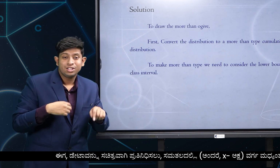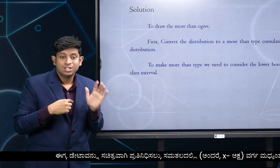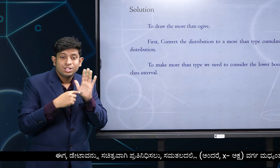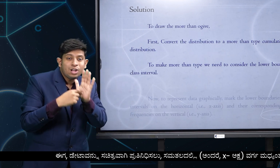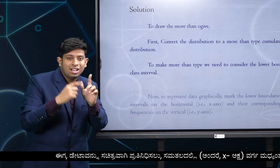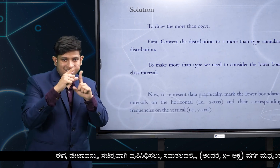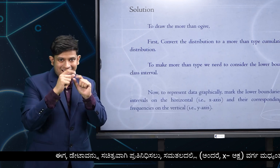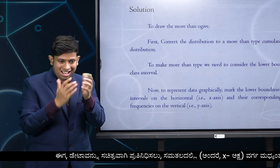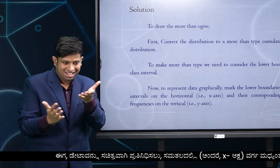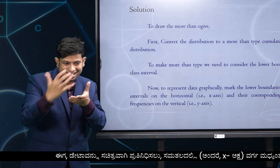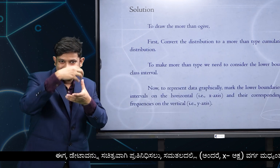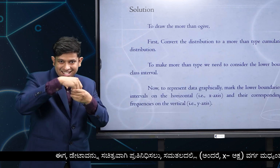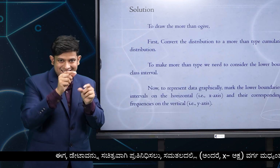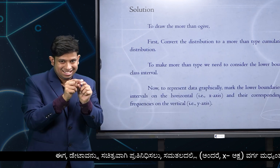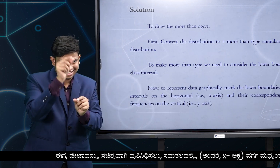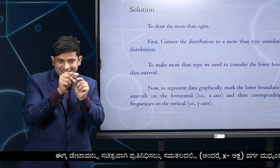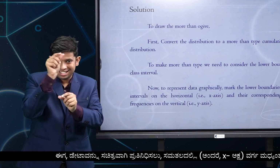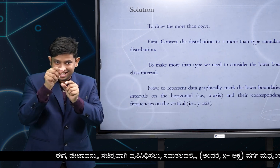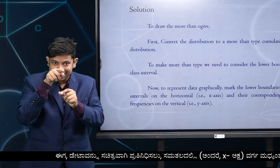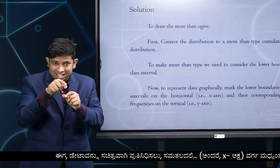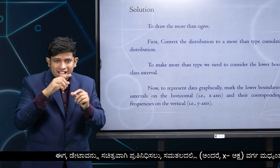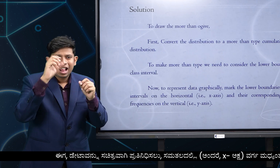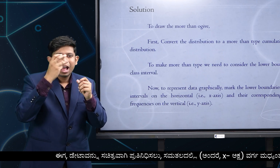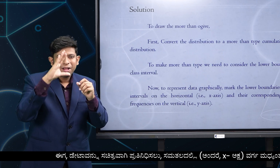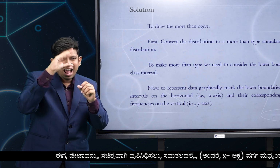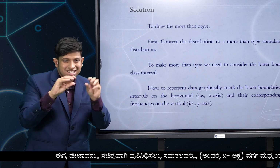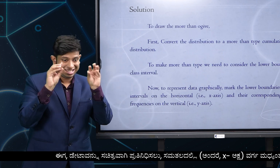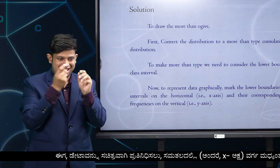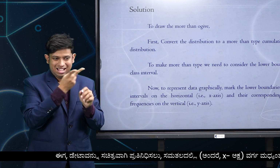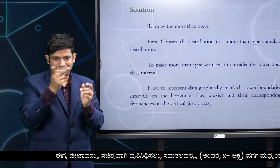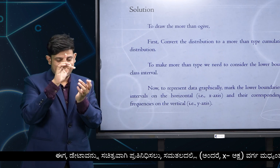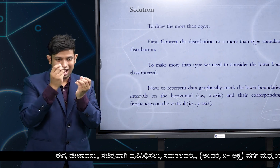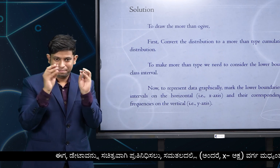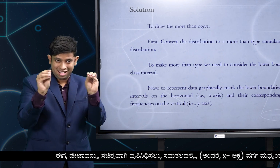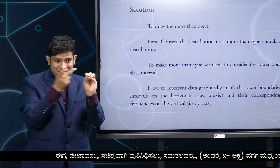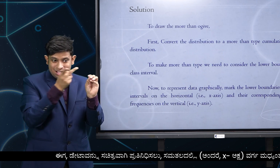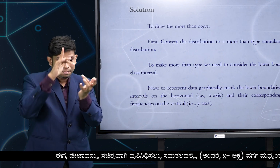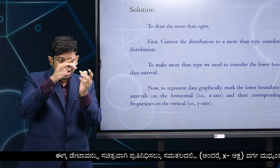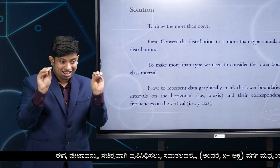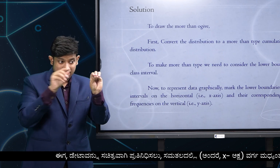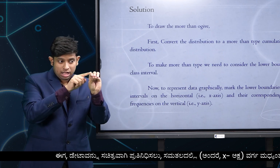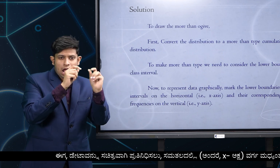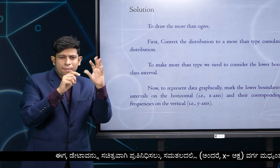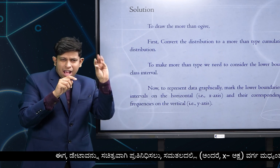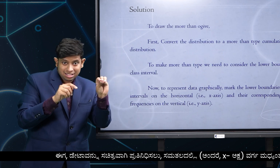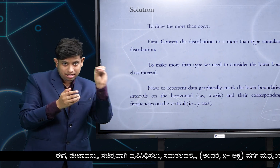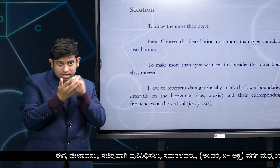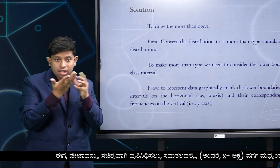ಈಗ ಡೇಟಾವನ್ನು ಸಚಿತ್ರವಾಗಿ ಪ್ರತಿನಿಧಿಸಲು ಸಮತಲದಲ್ಲಿ ಅಂದರೆ x ಅಕ್ಷ